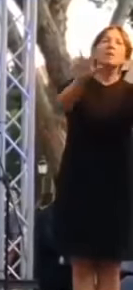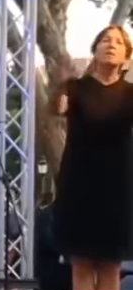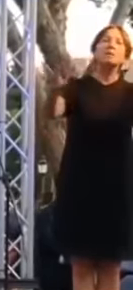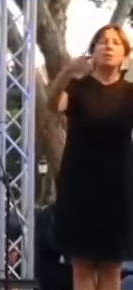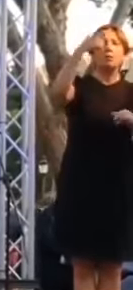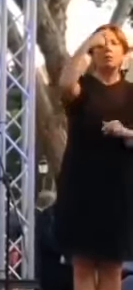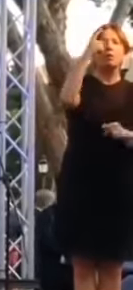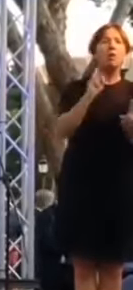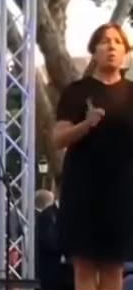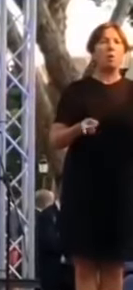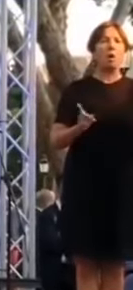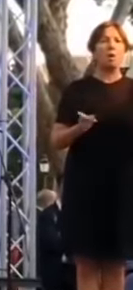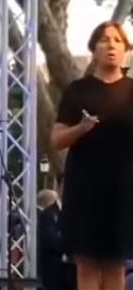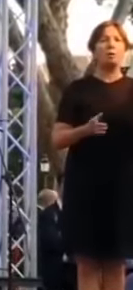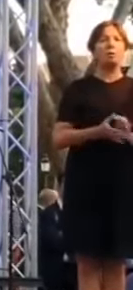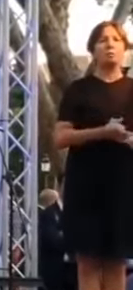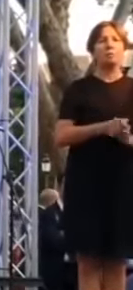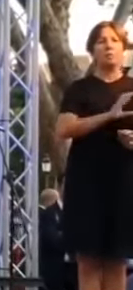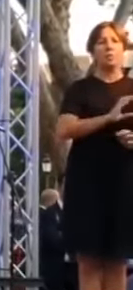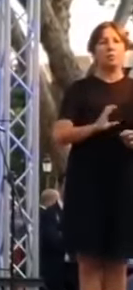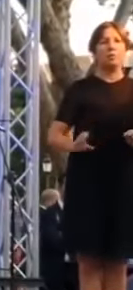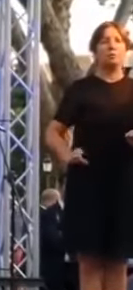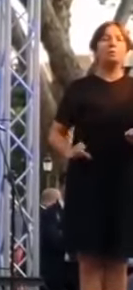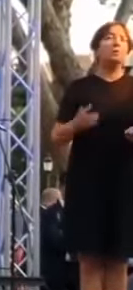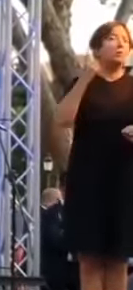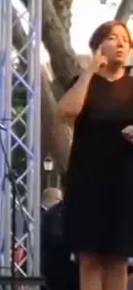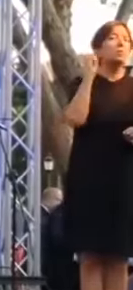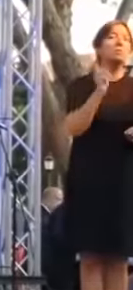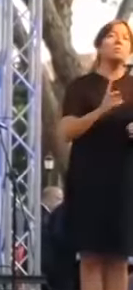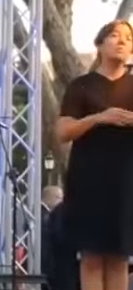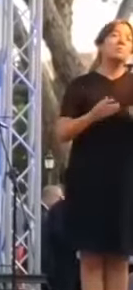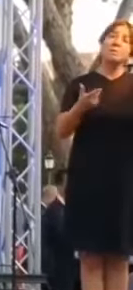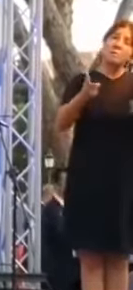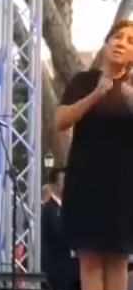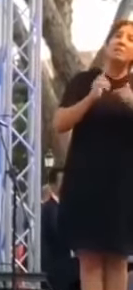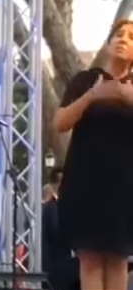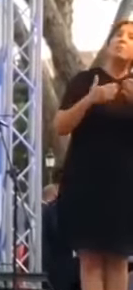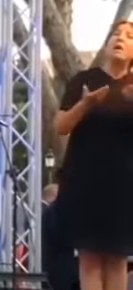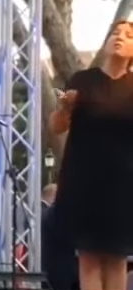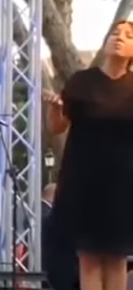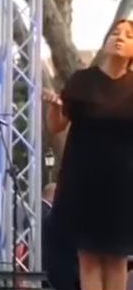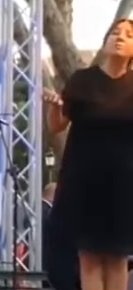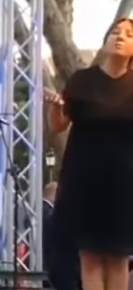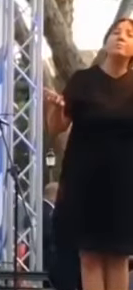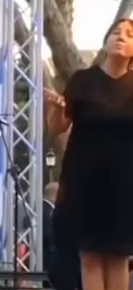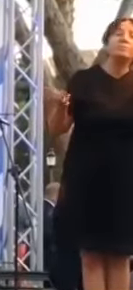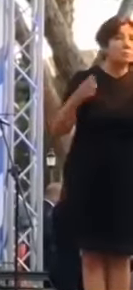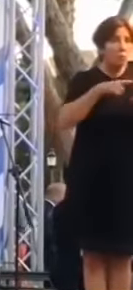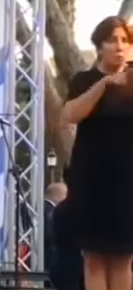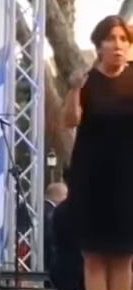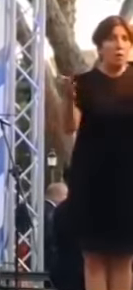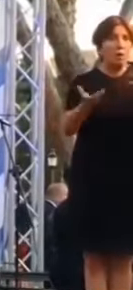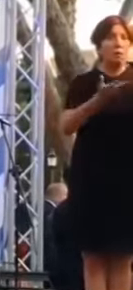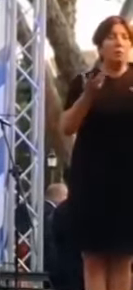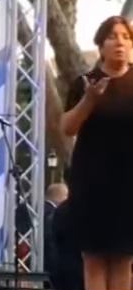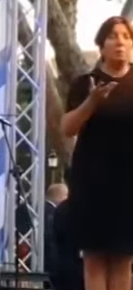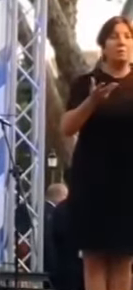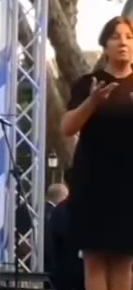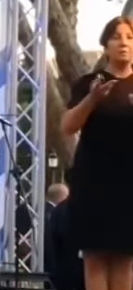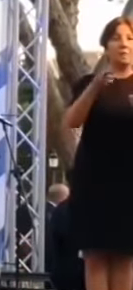Conte col suo governo hanno dato è: non sappiamo che fare, ci potete dare una mano? Avete per caso